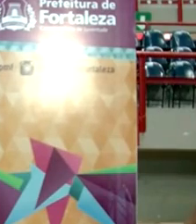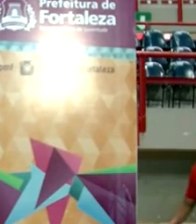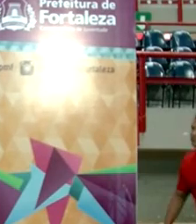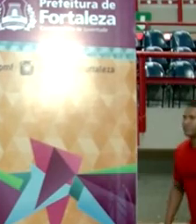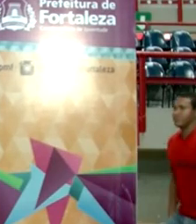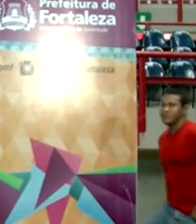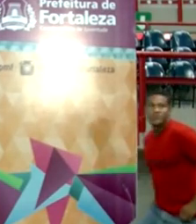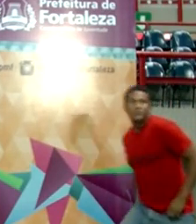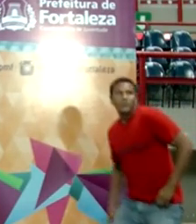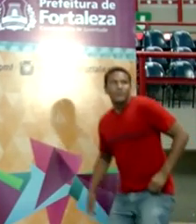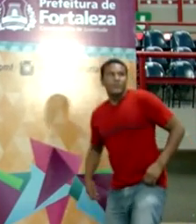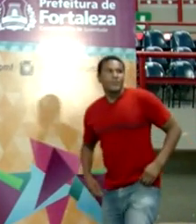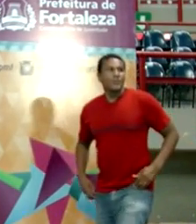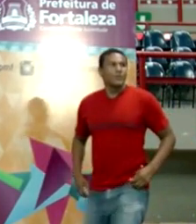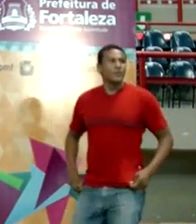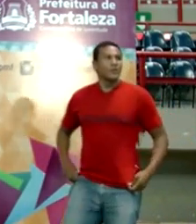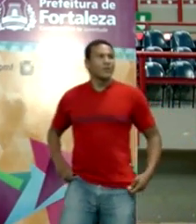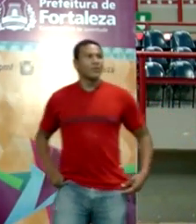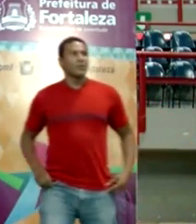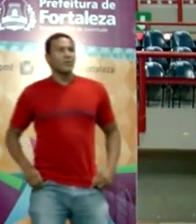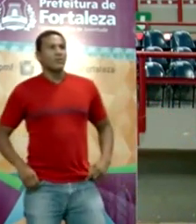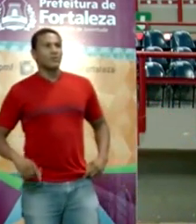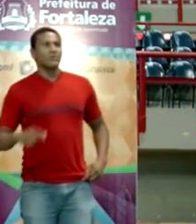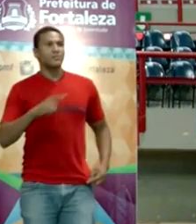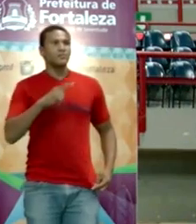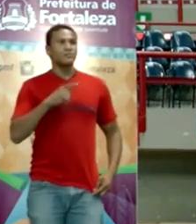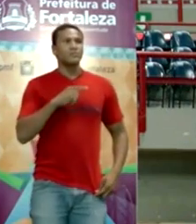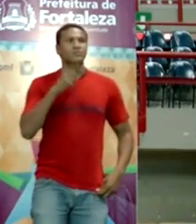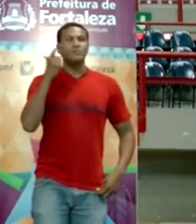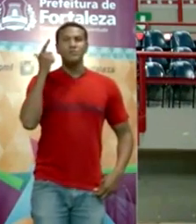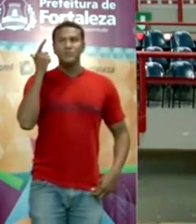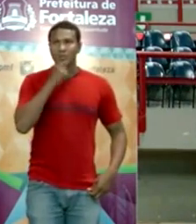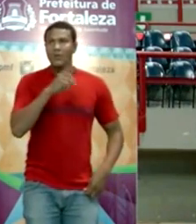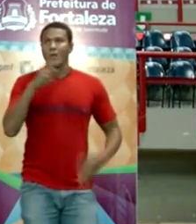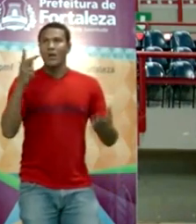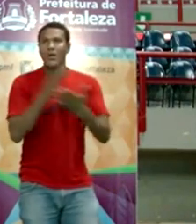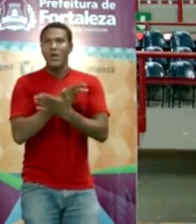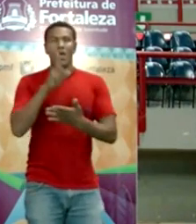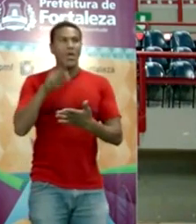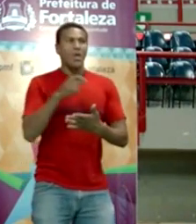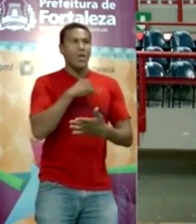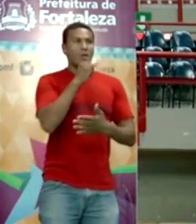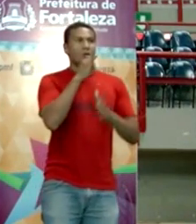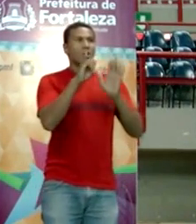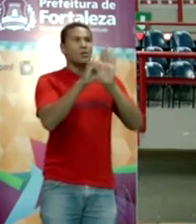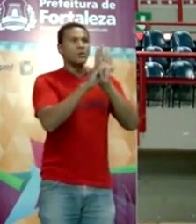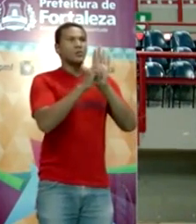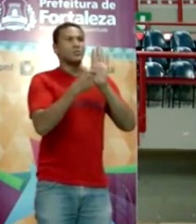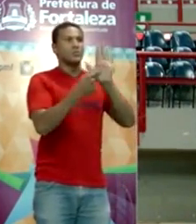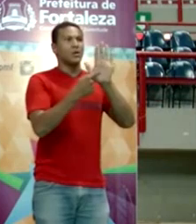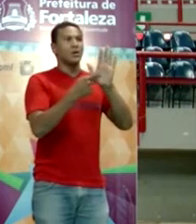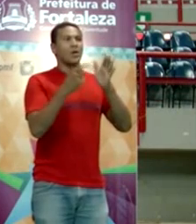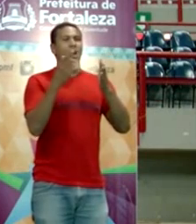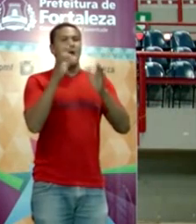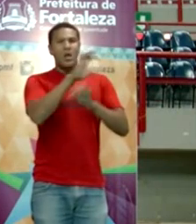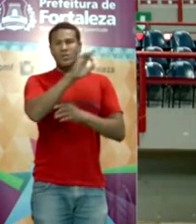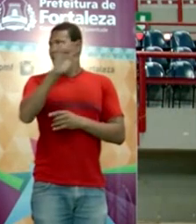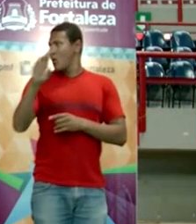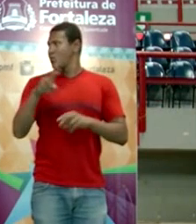identificamos a identidade de cada um. Eu sei de onde você é. Aliás, se você